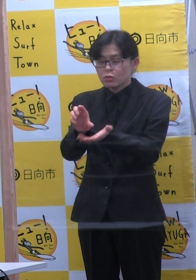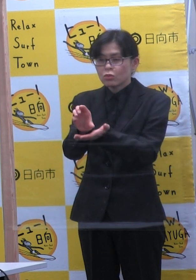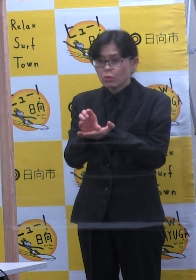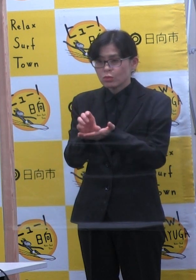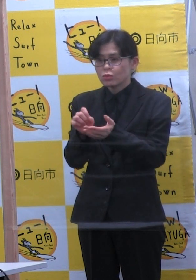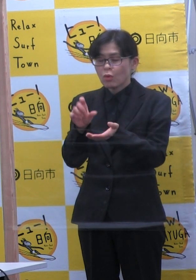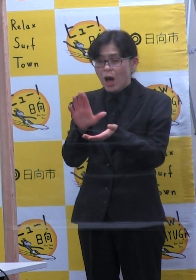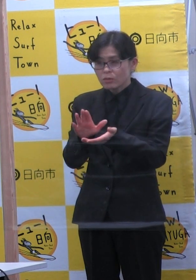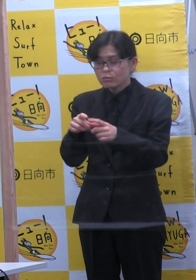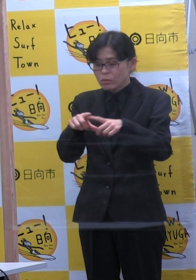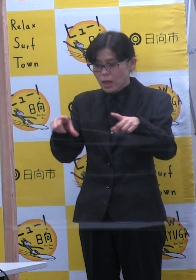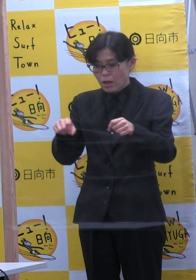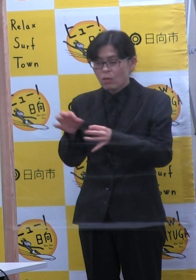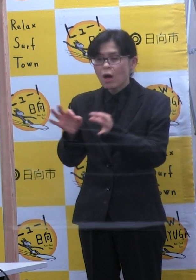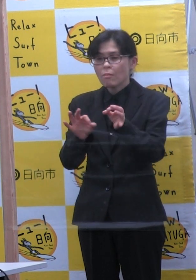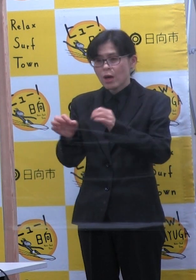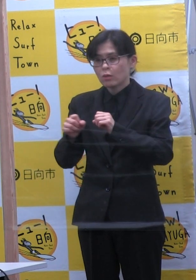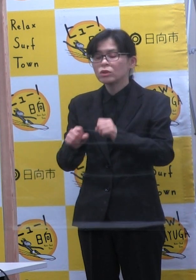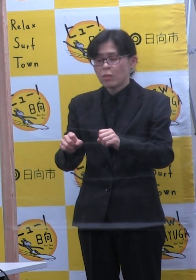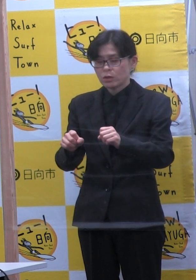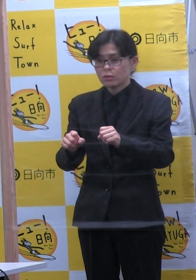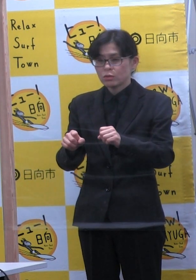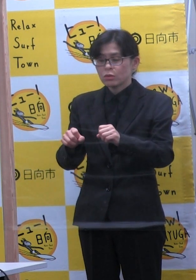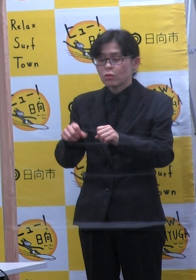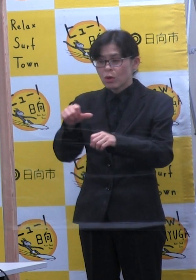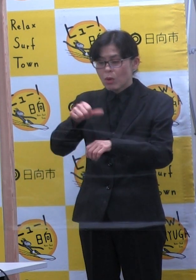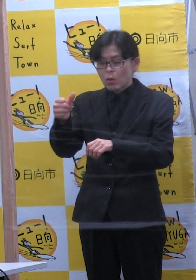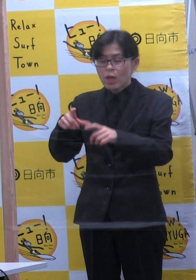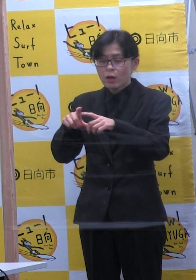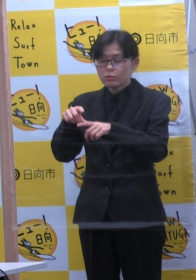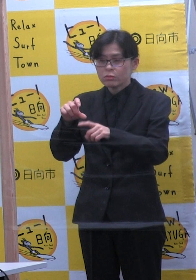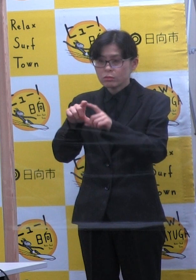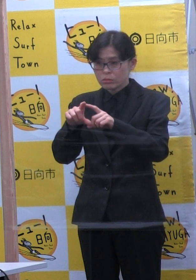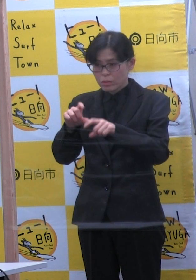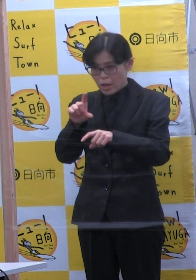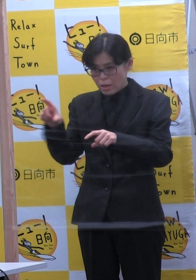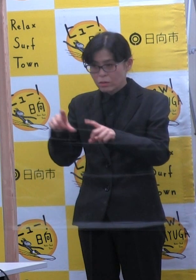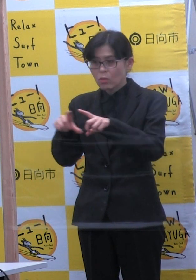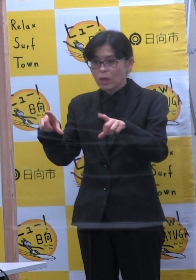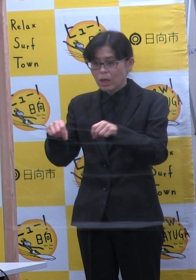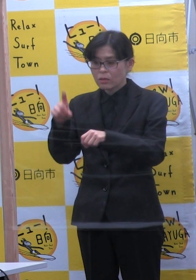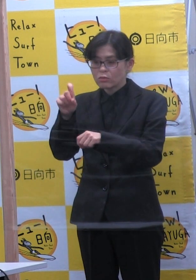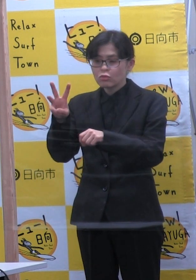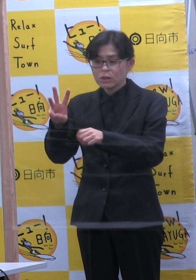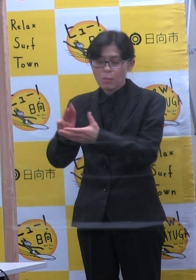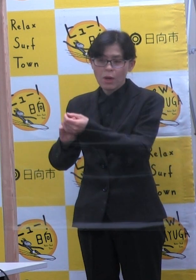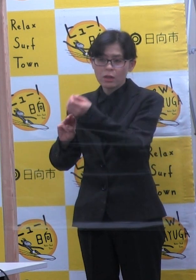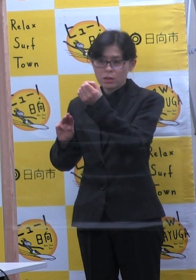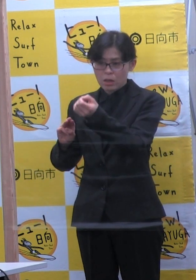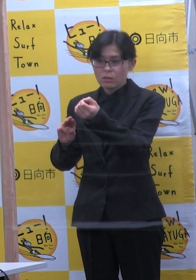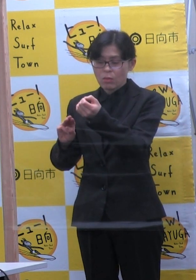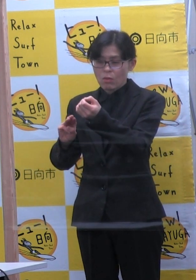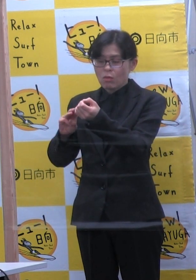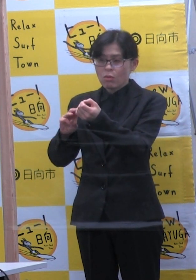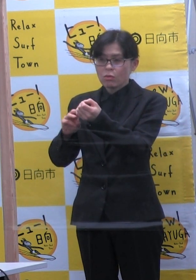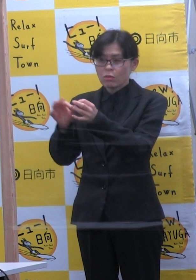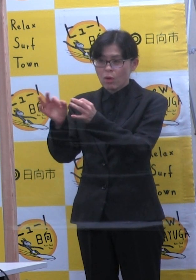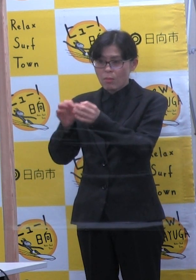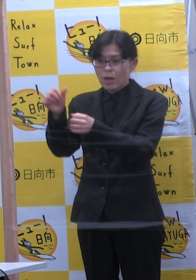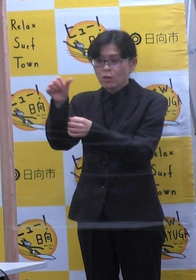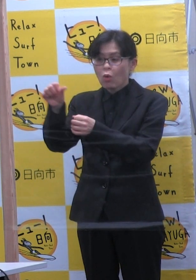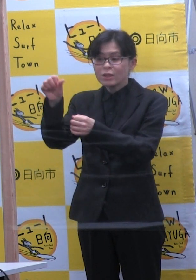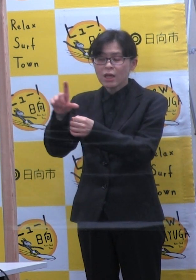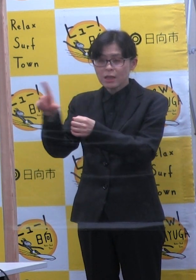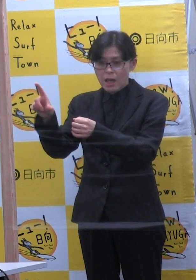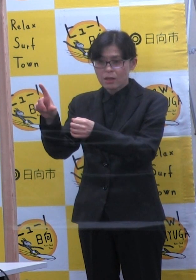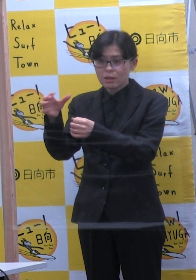です。クーポン券は500円券を13枚つづりにした5000円分を1セ